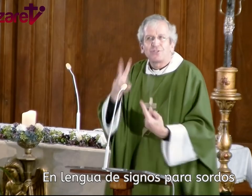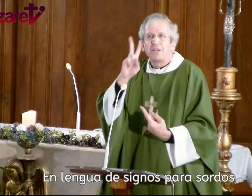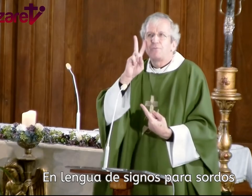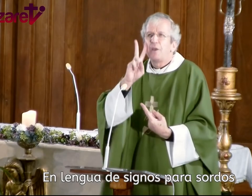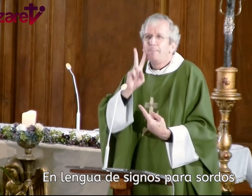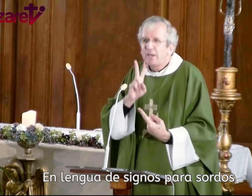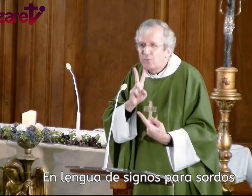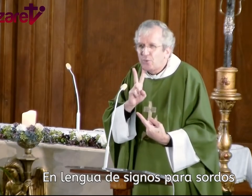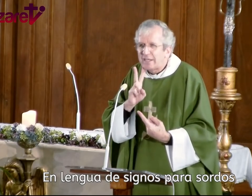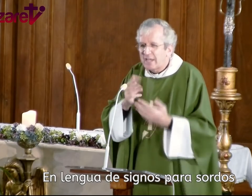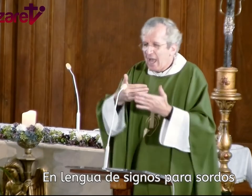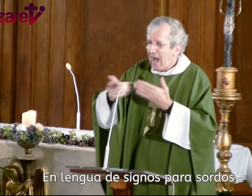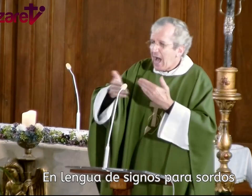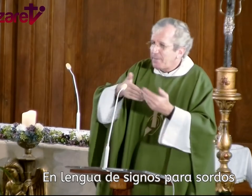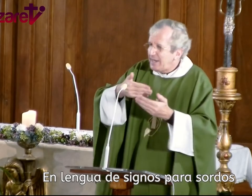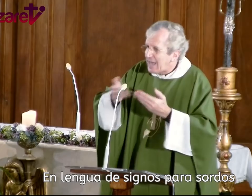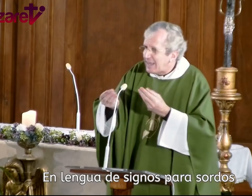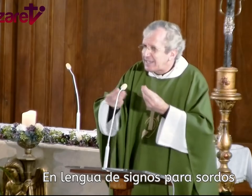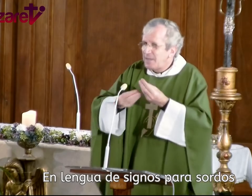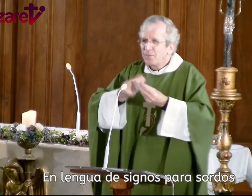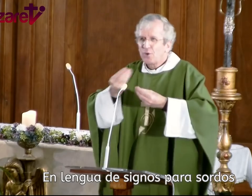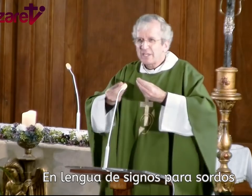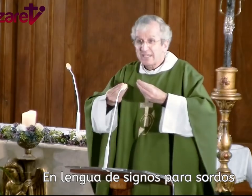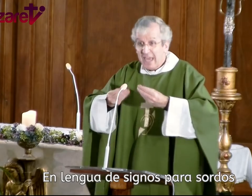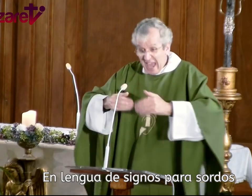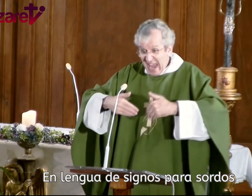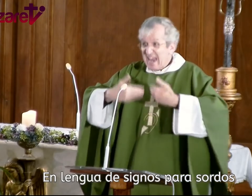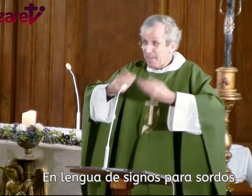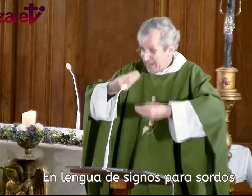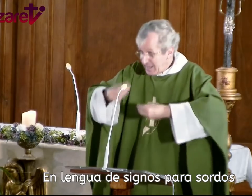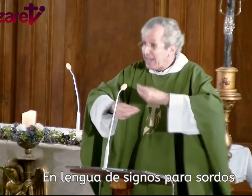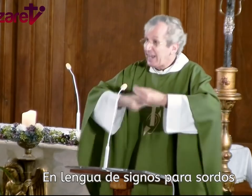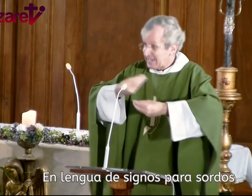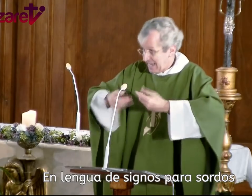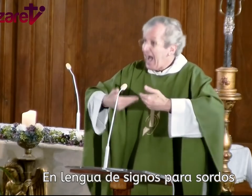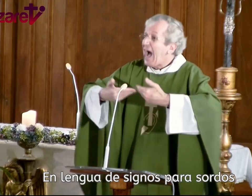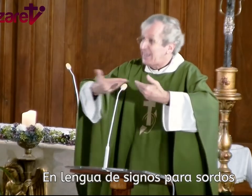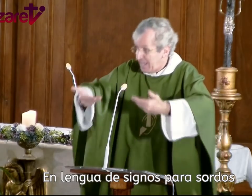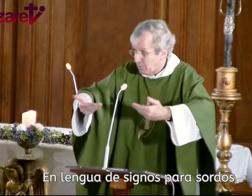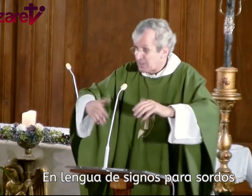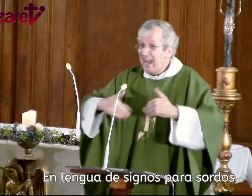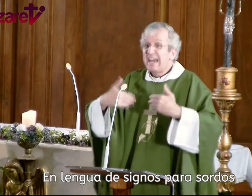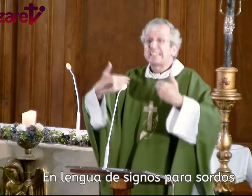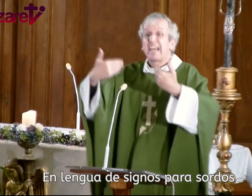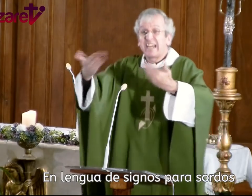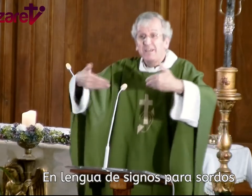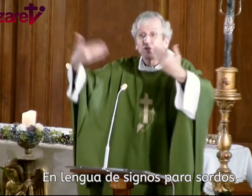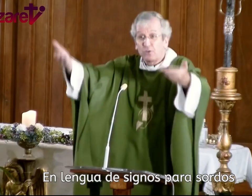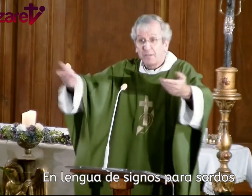Tenemos virtudes Habilidades Cosas que En la medida En que las hacemos Las ejercemos A los demás